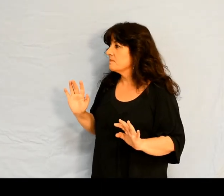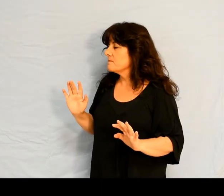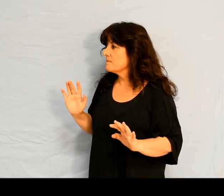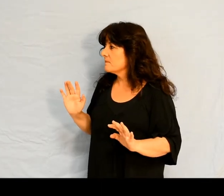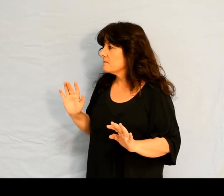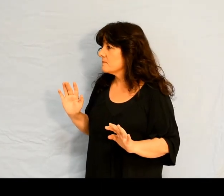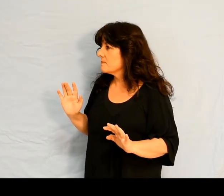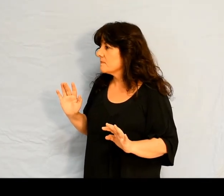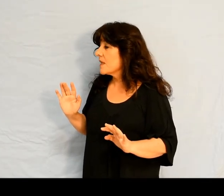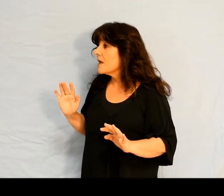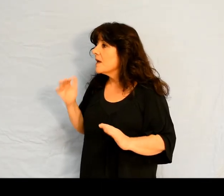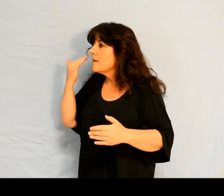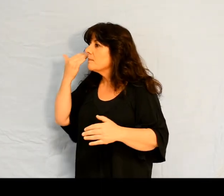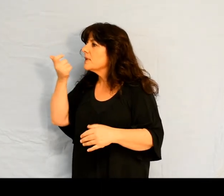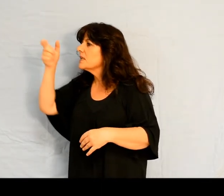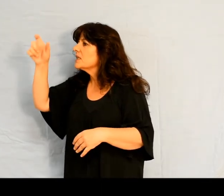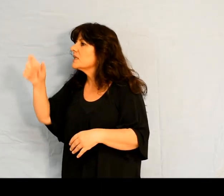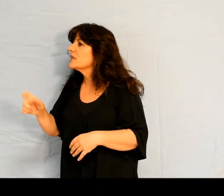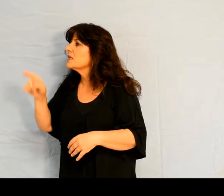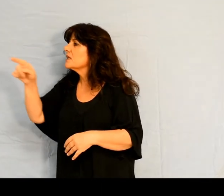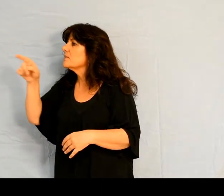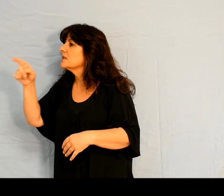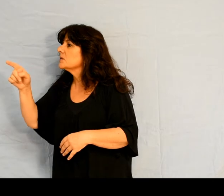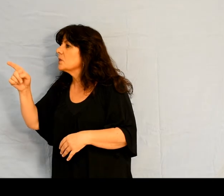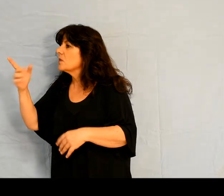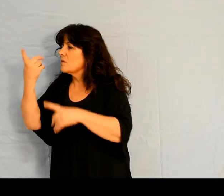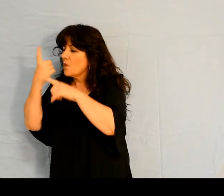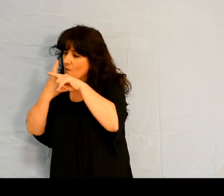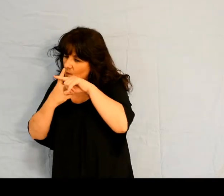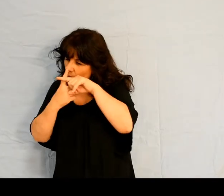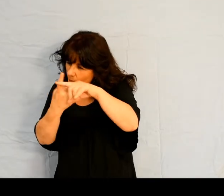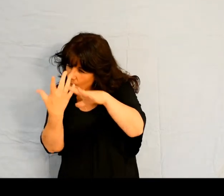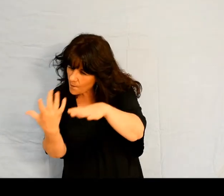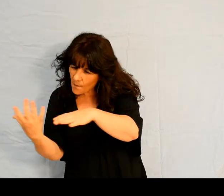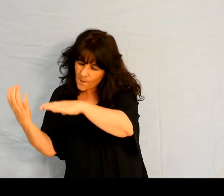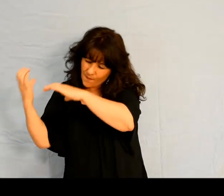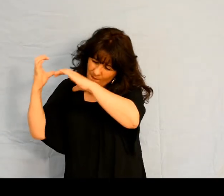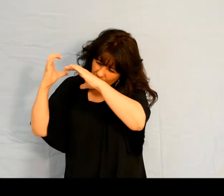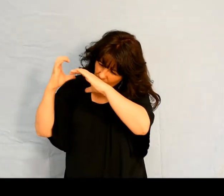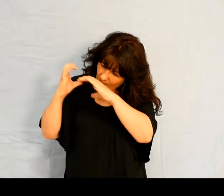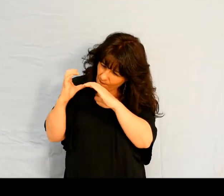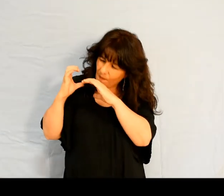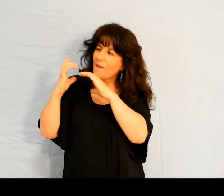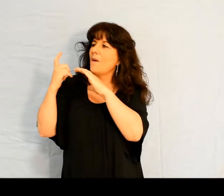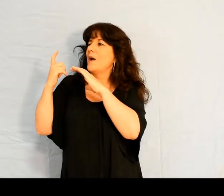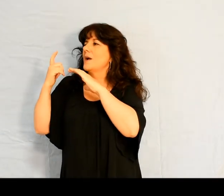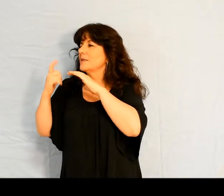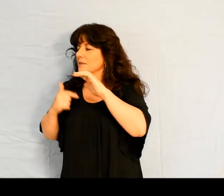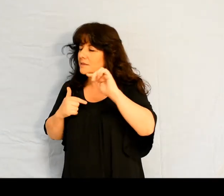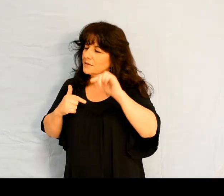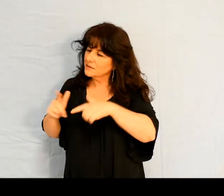Celui qui ne porte pas sa croix pour marcher à ma suite ne peut pas être mon disciple.